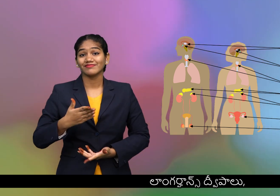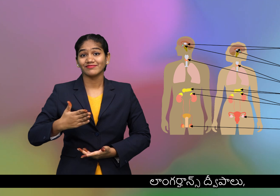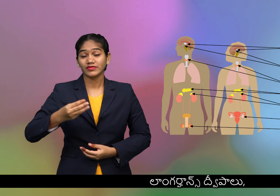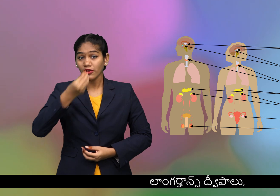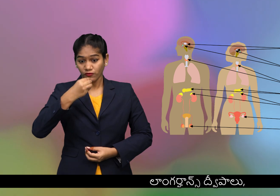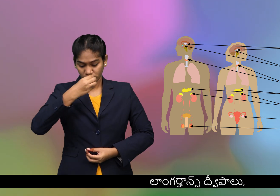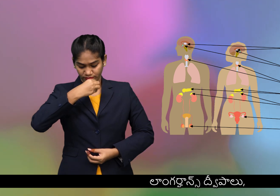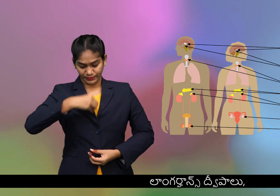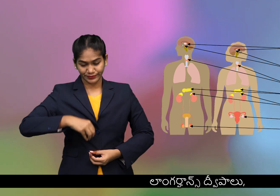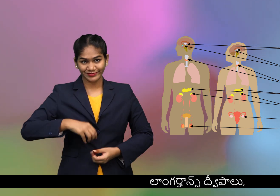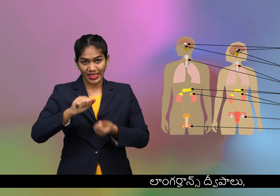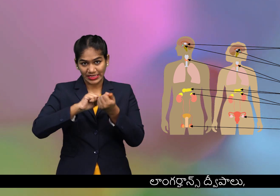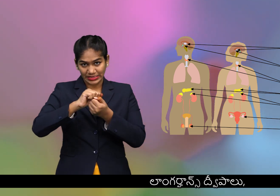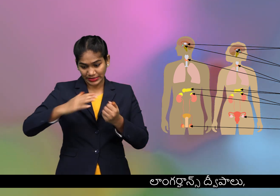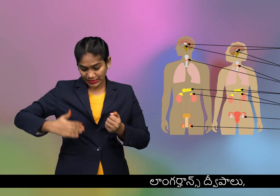లాంగర్హాన్స్ ద్వీపాలు,